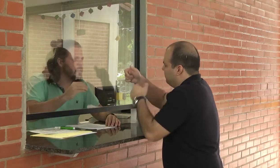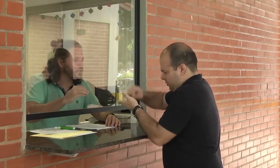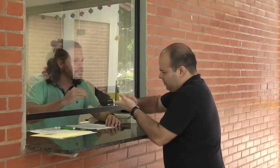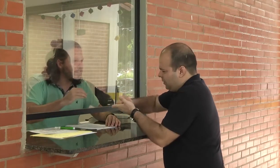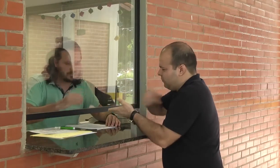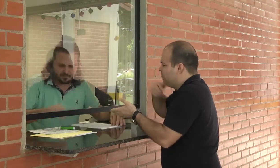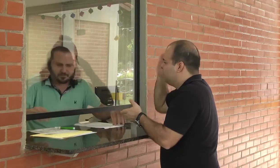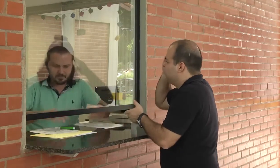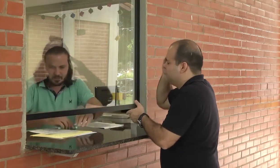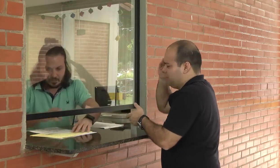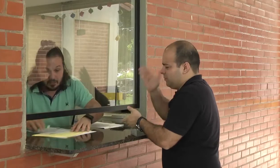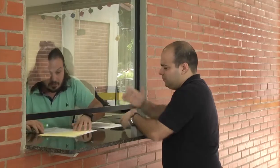vai encontrar... Escreve, Vi. Eu não entendo.